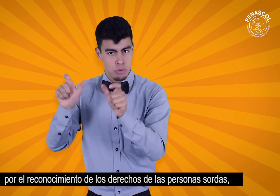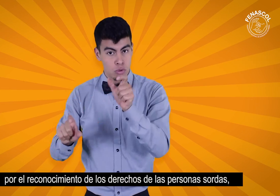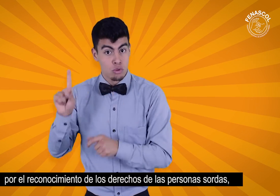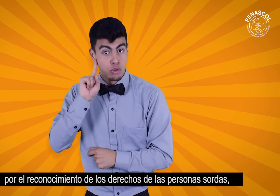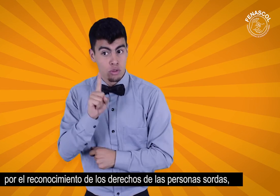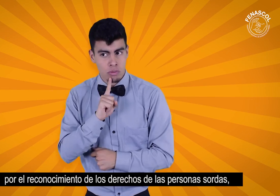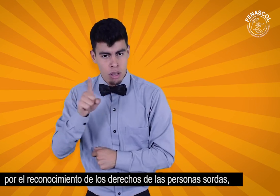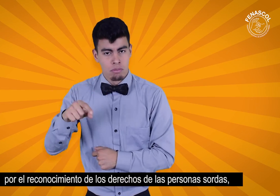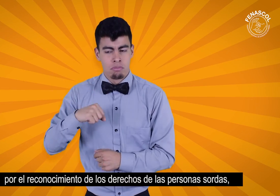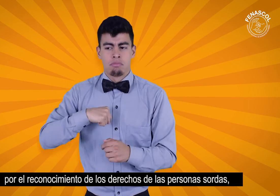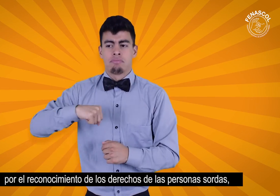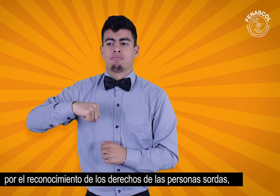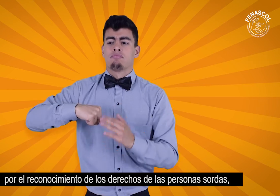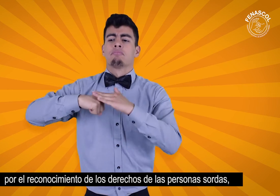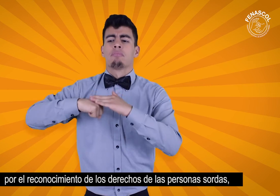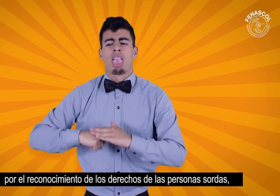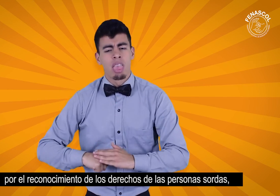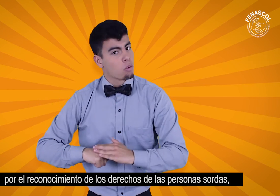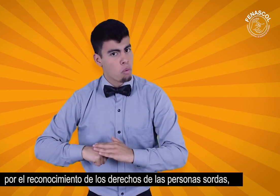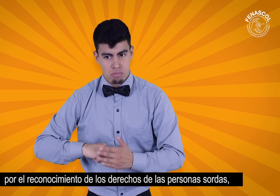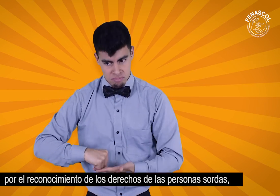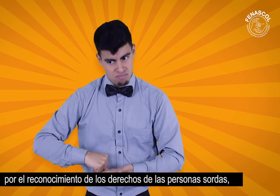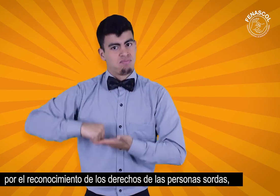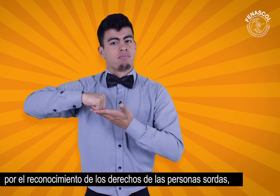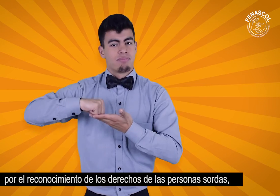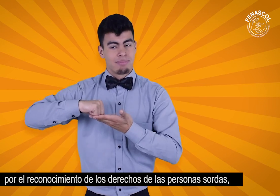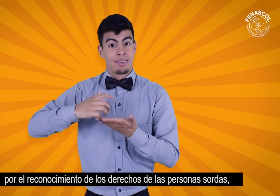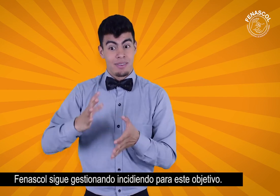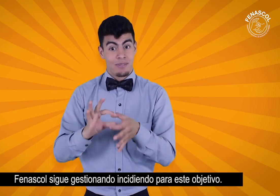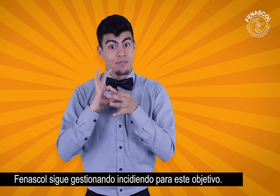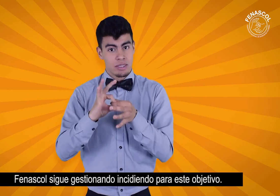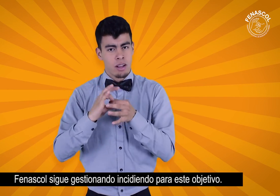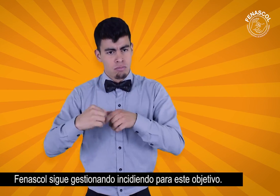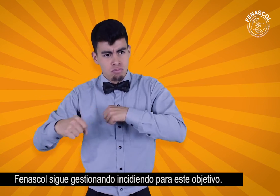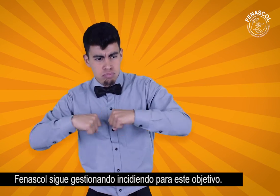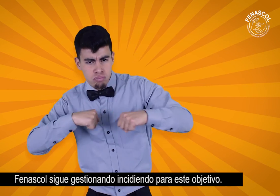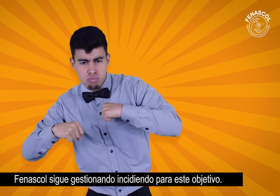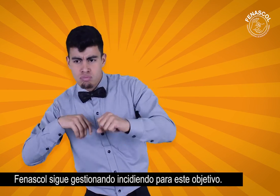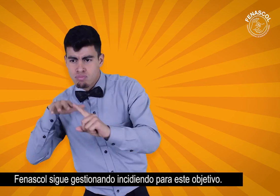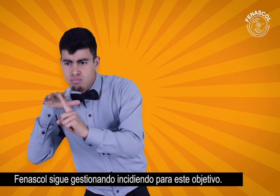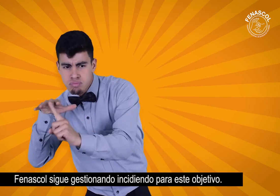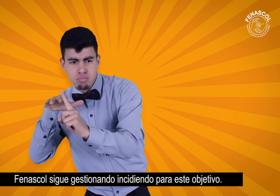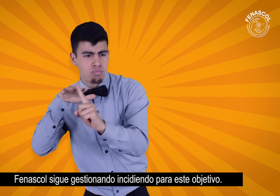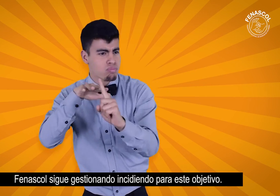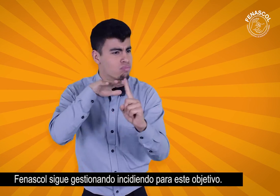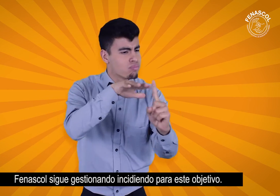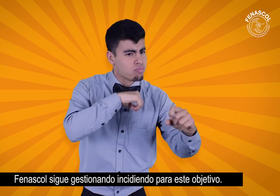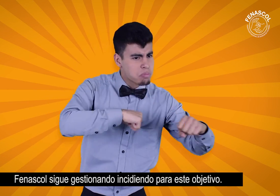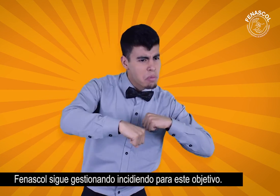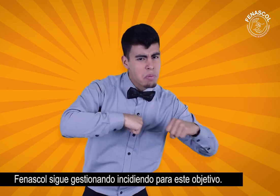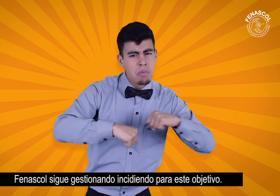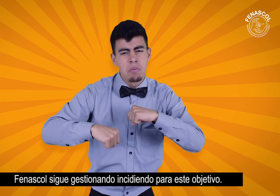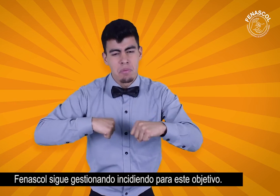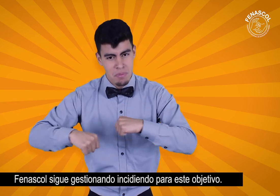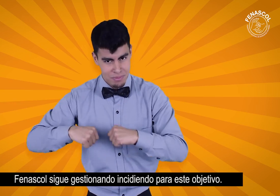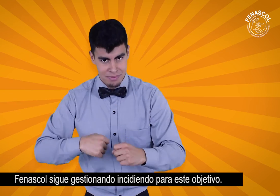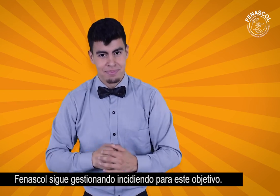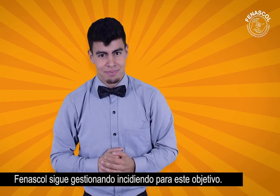reconocimiento de los derechos de las personas sordas. FENASCOL sigue gestionando e incidiendo para este objetivo.